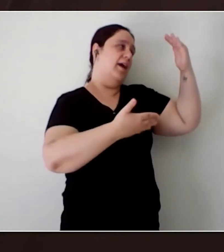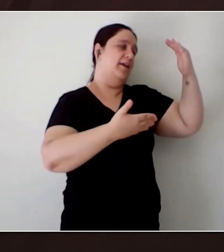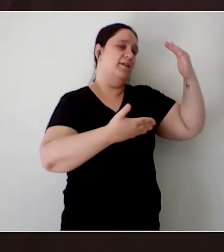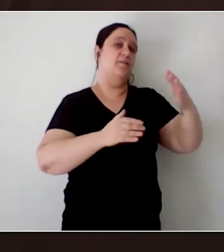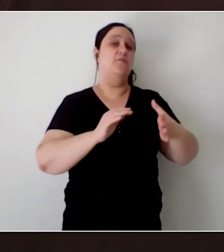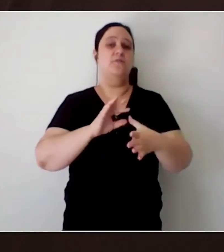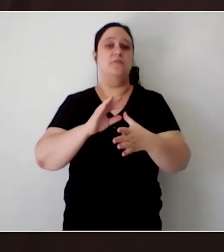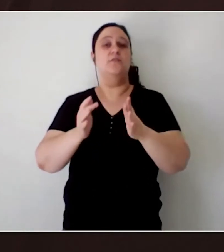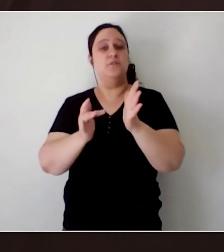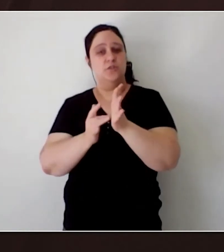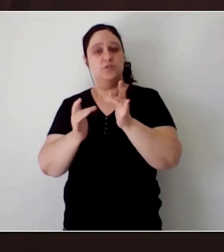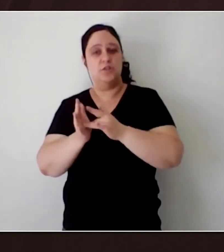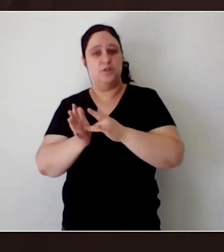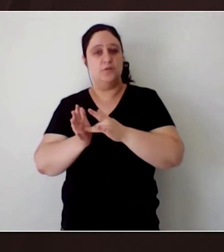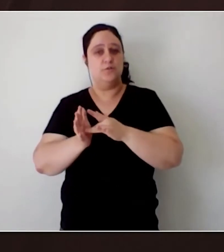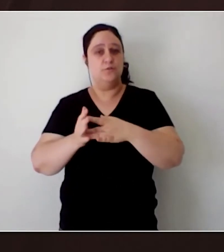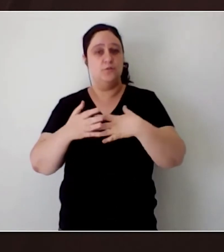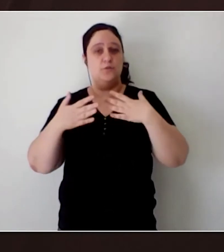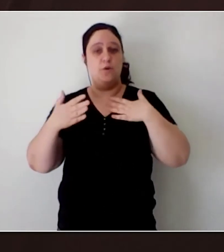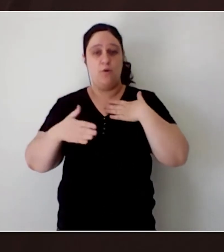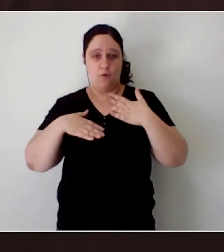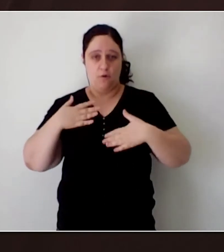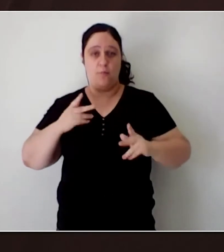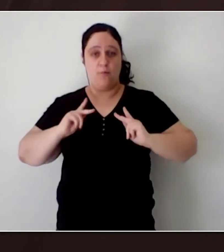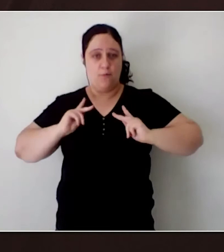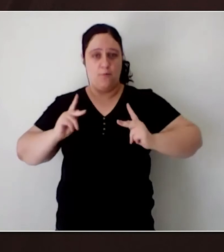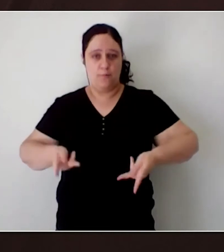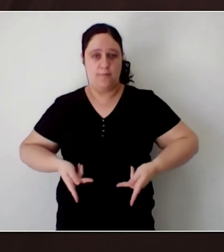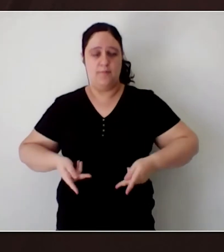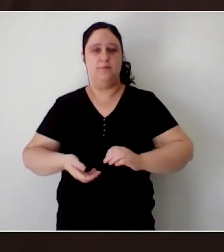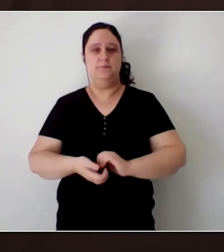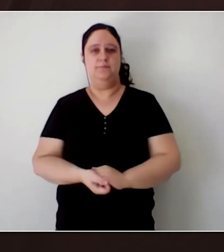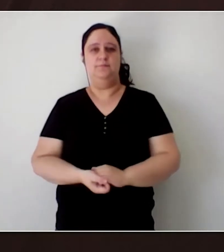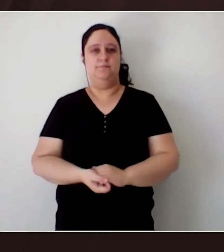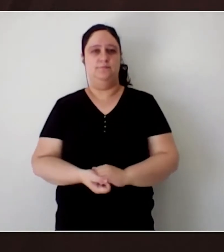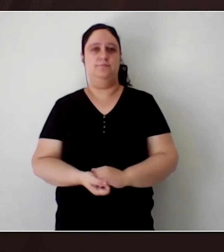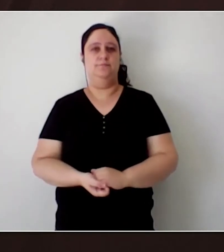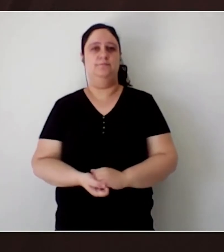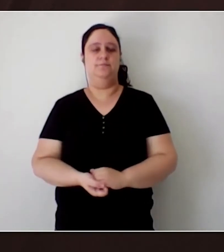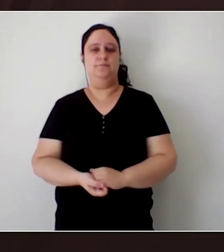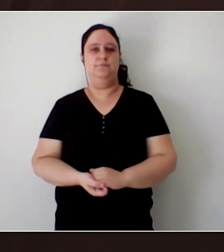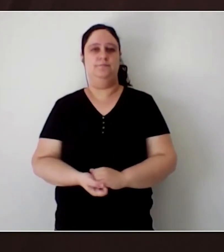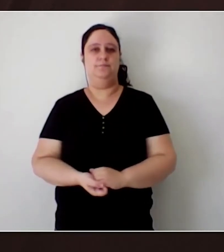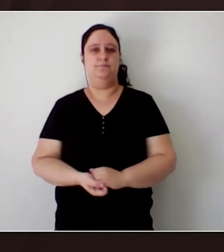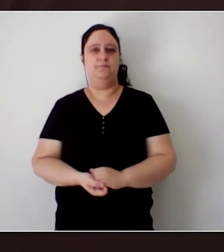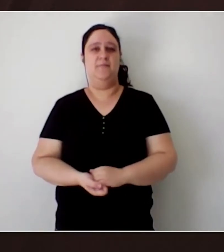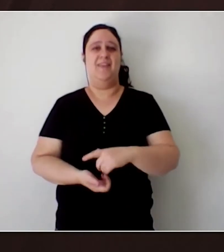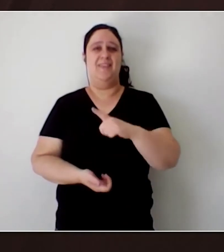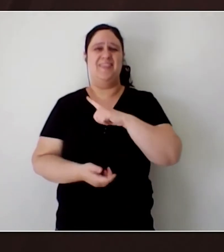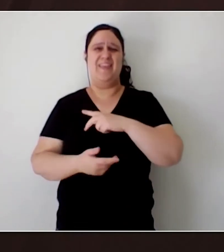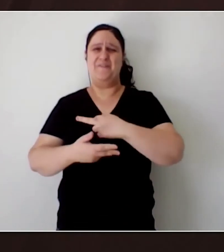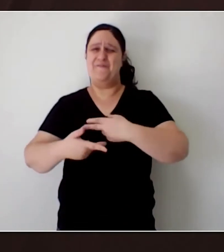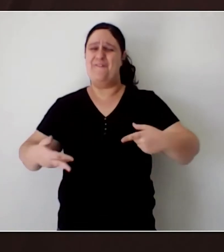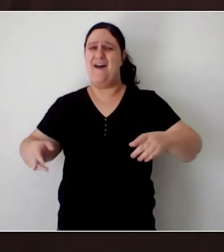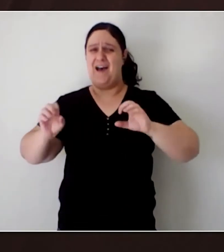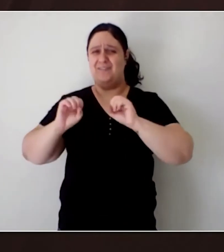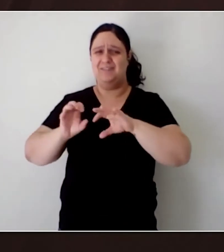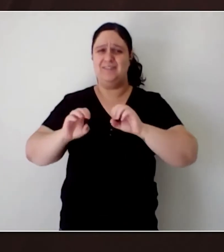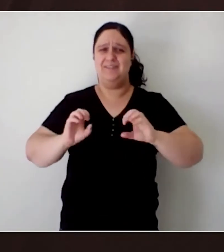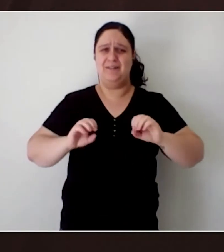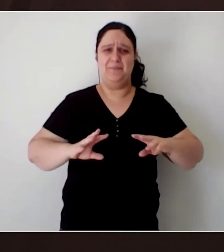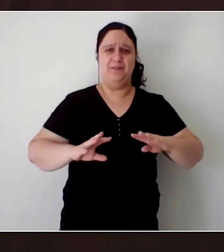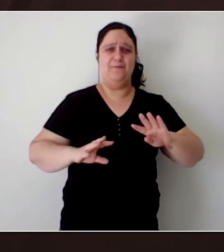Então isso é gnosticismo, docetismo e toda sorte de heresias no tempo de João, do velho João,